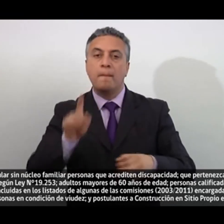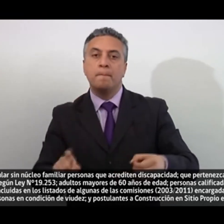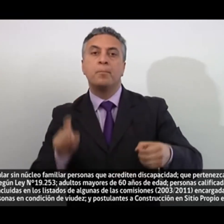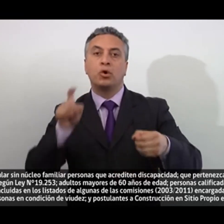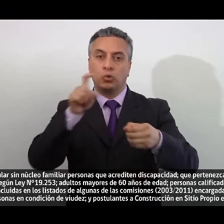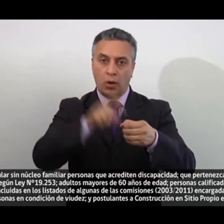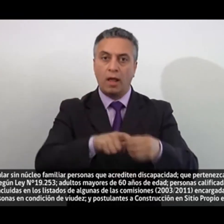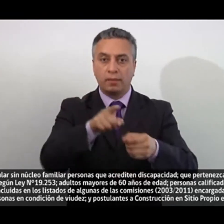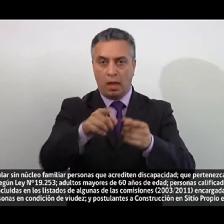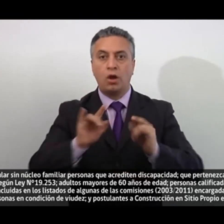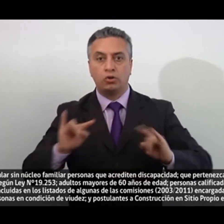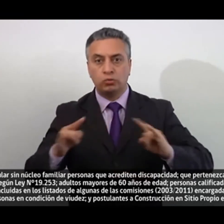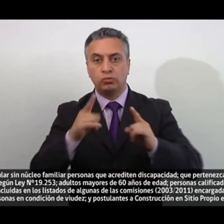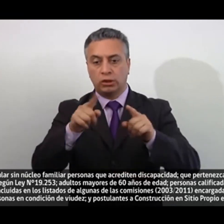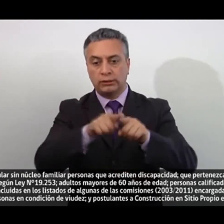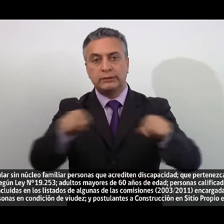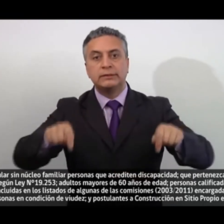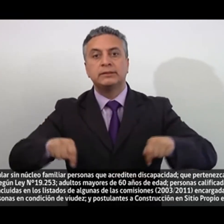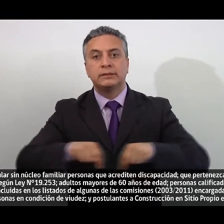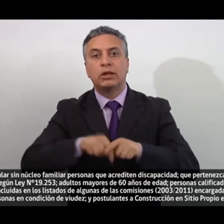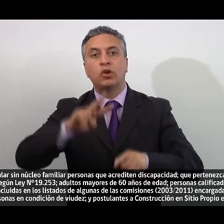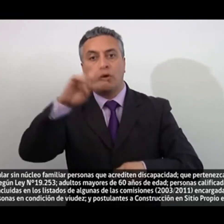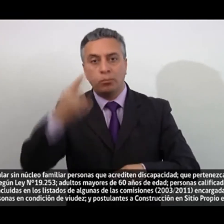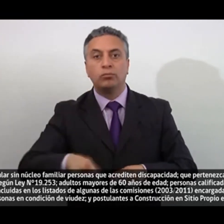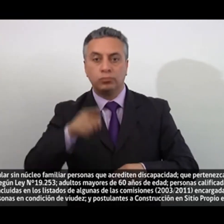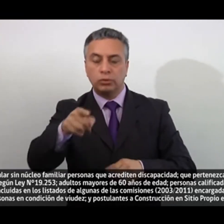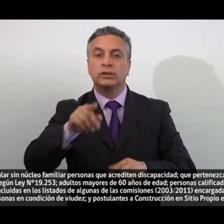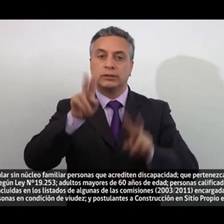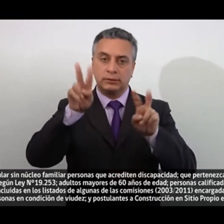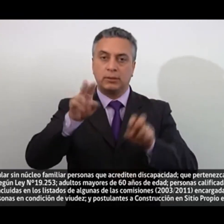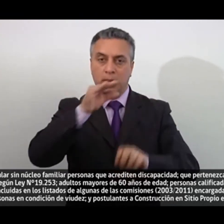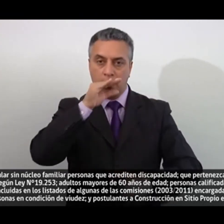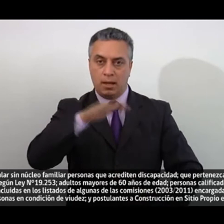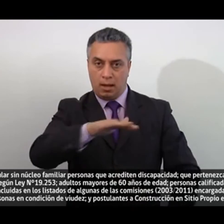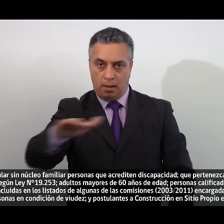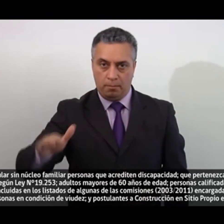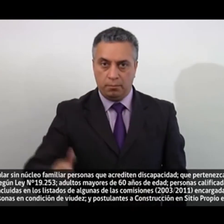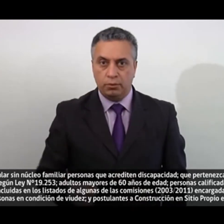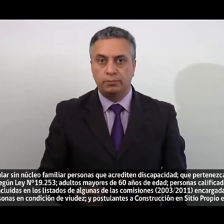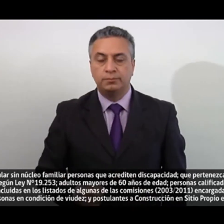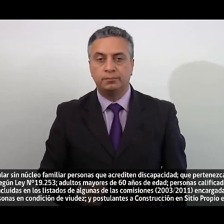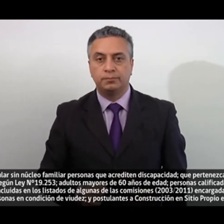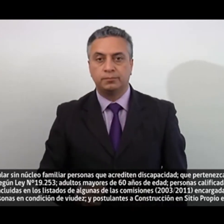y postulantes a construcción en sitio propio en área rural.